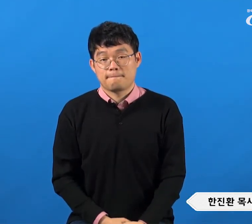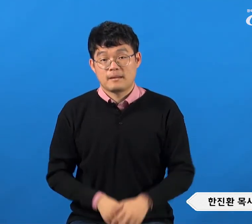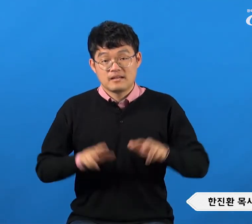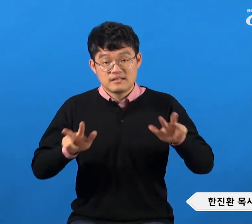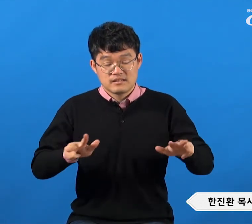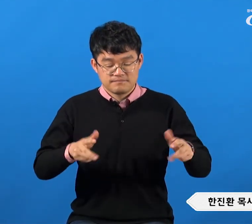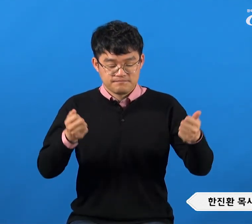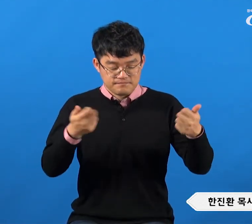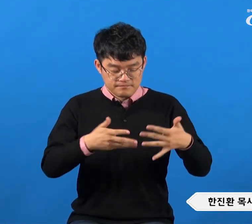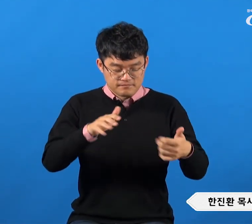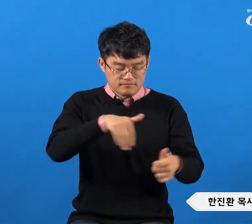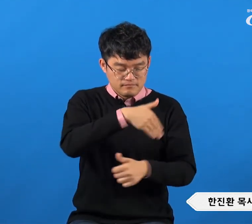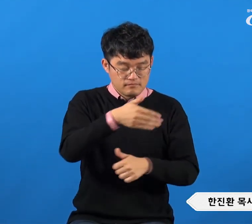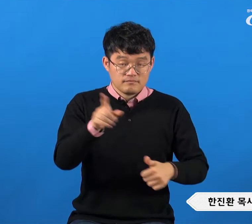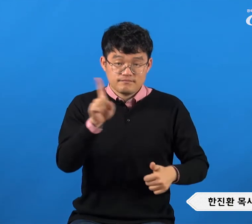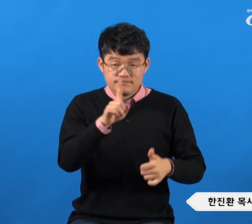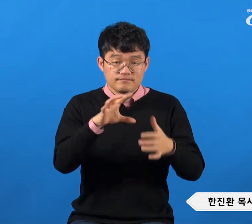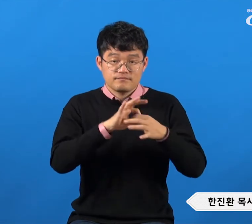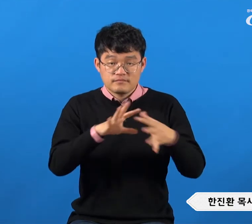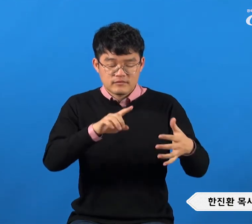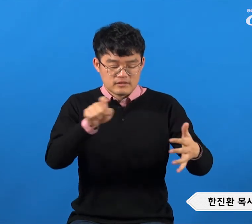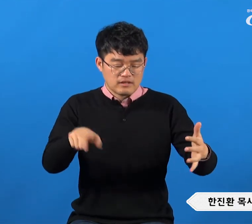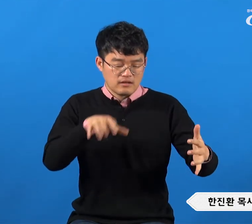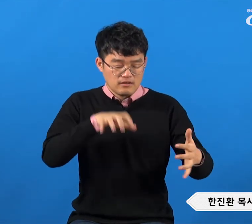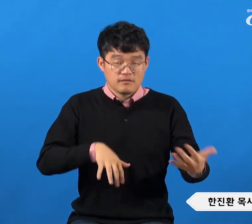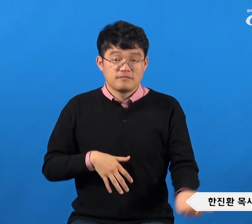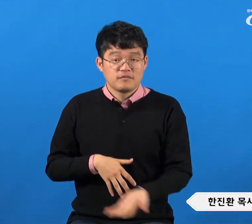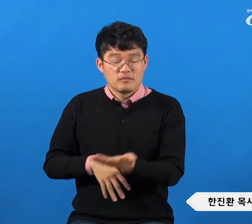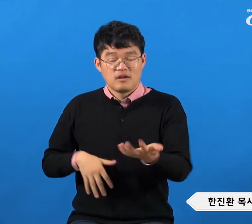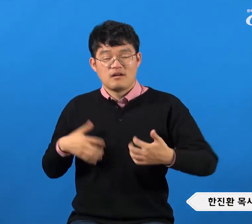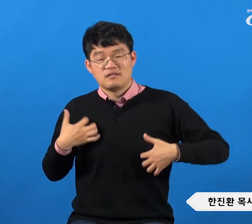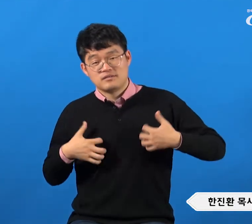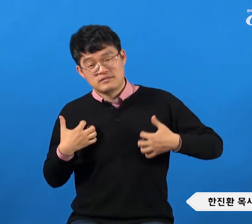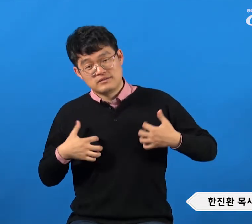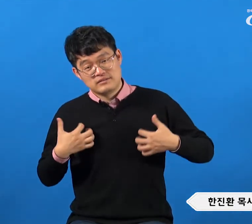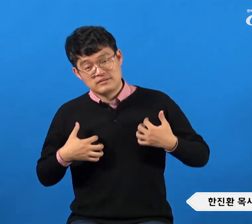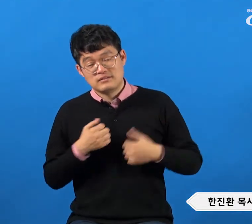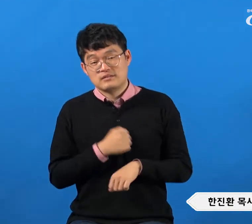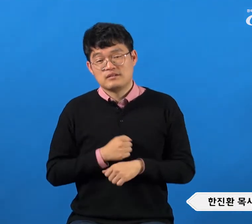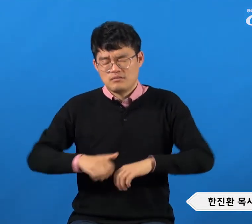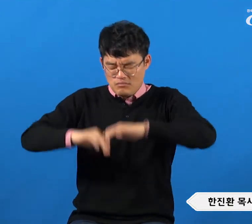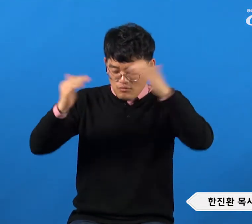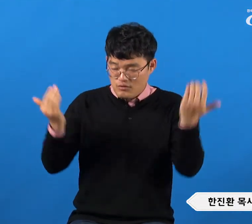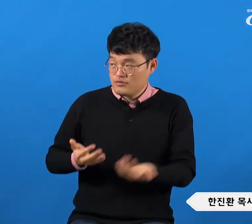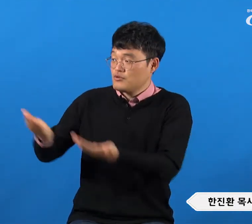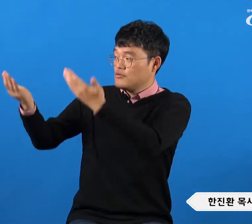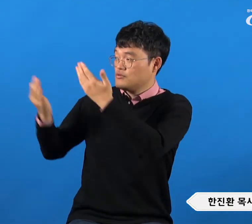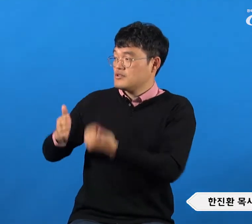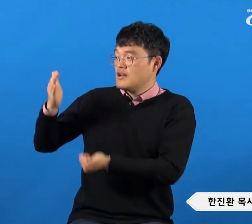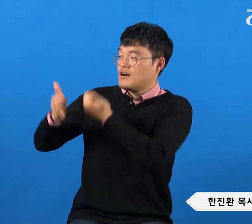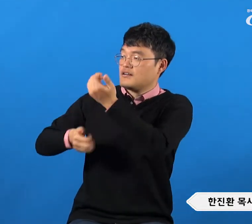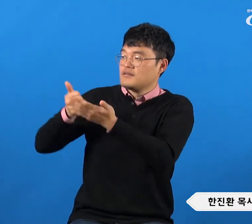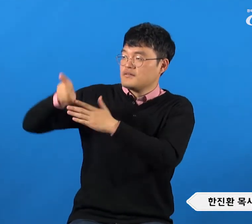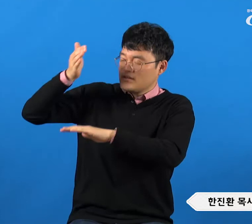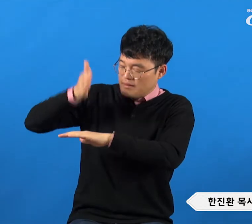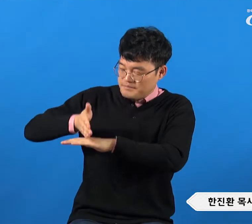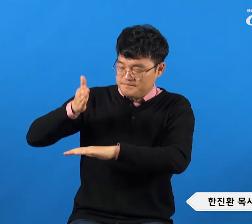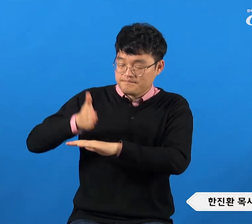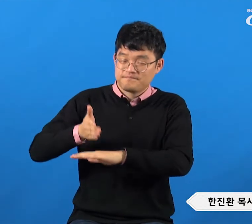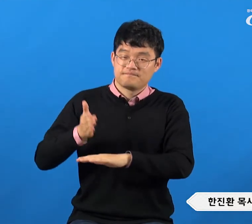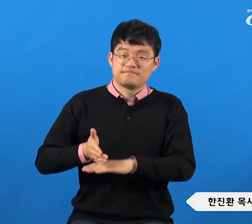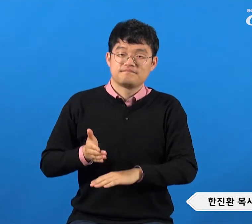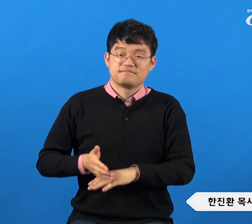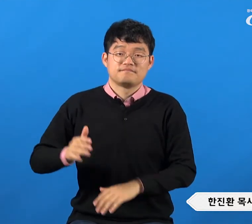주어진 여건이 어떠하든지 그 안에서 즐기는 것입니다. 그리고 이 모든 것 주신 하나님 감사하는